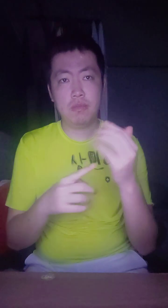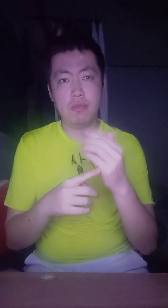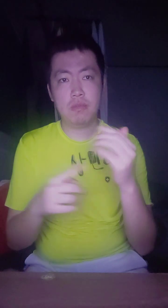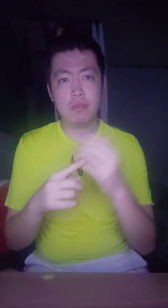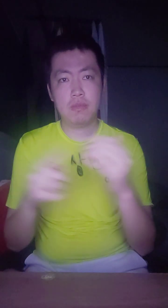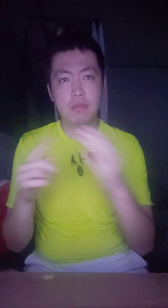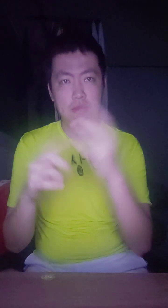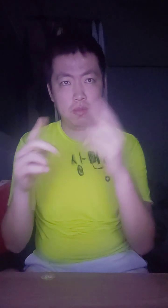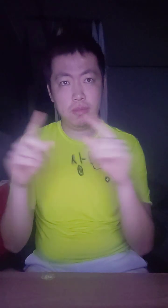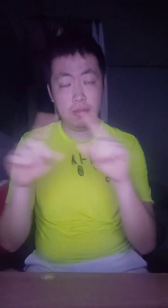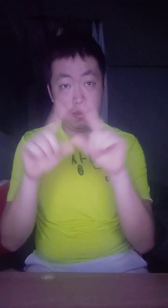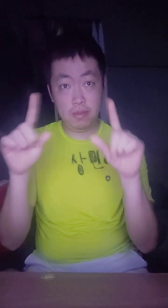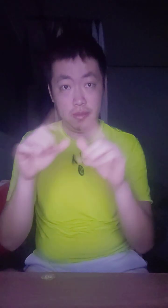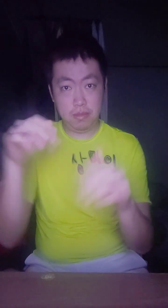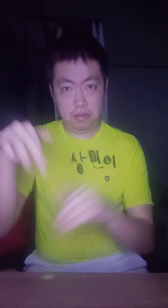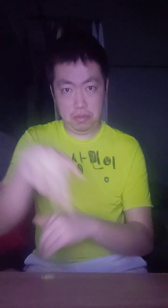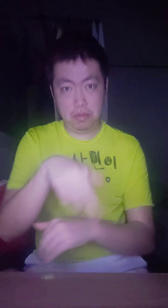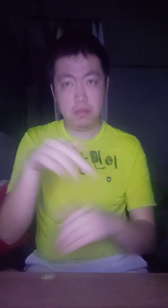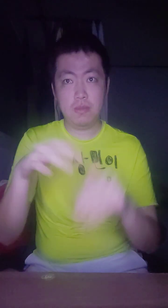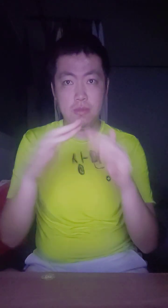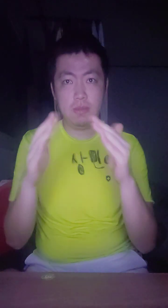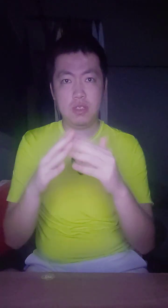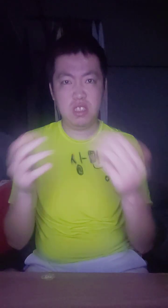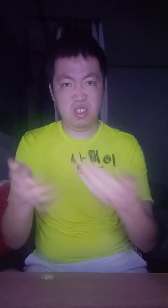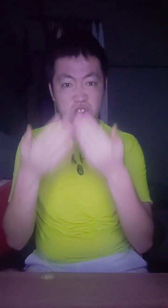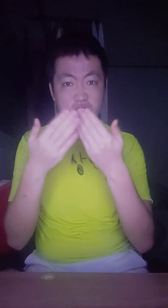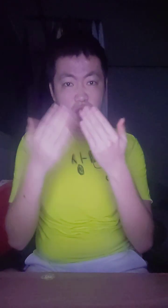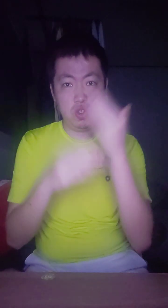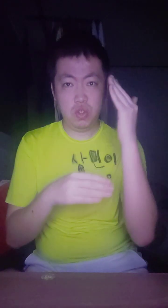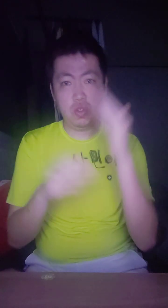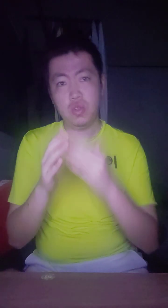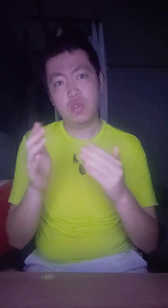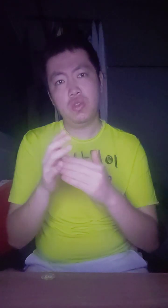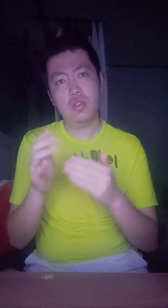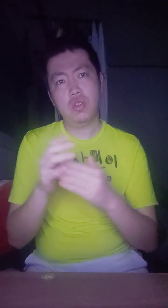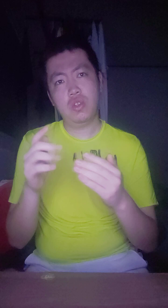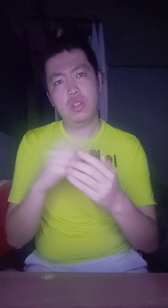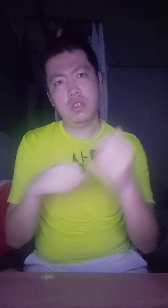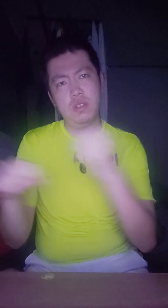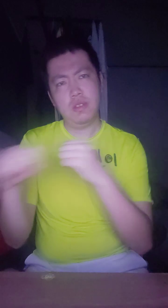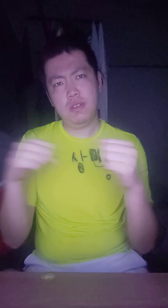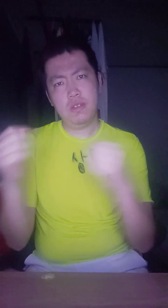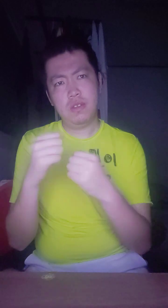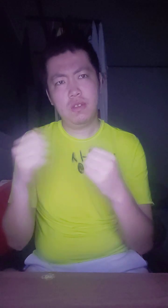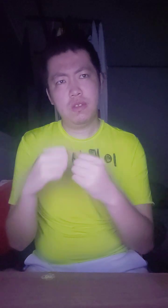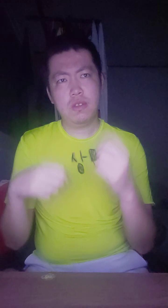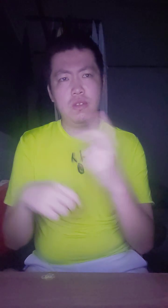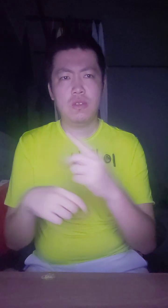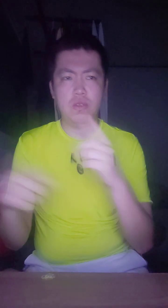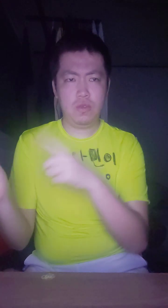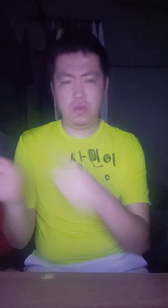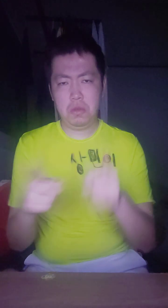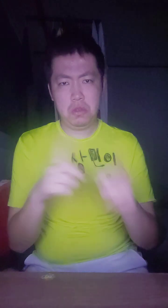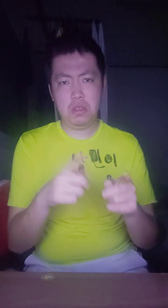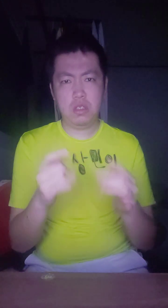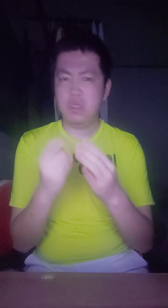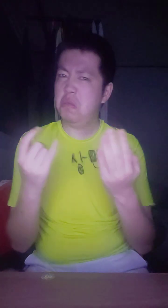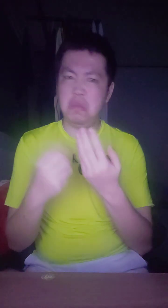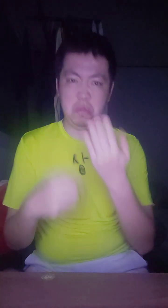CCTV가 없는 건물 내 계단으로 피해 학생을 불렀습니다. 더욱이 늦은 시각에 벌어진 사건이어서 오가는 사람들에게 쉽게 발견되지